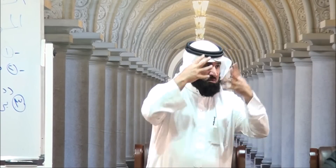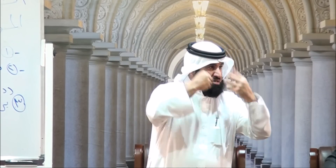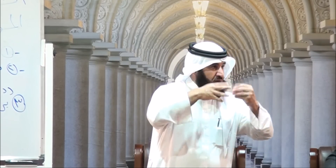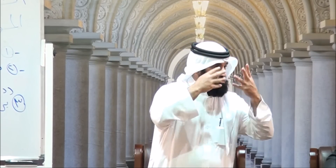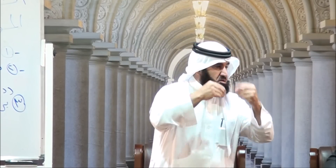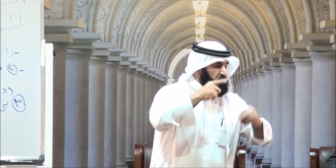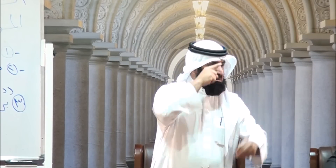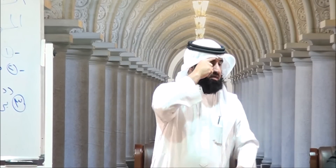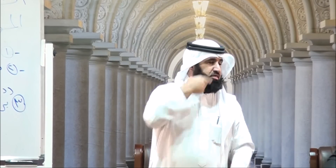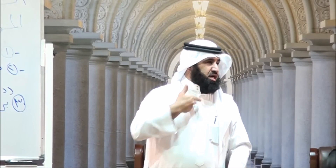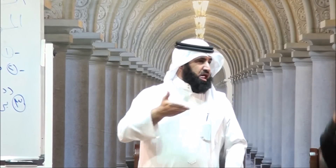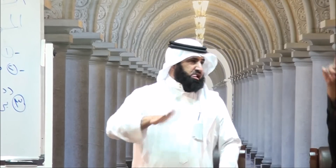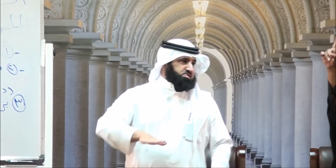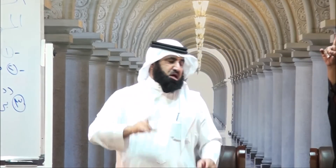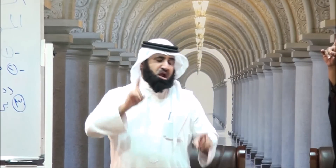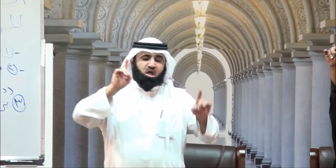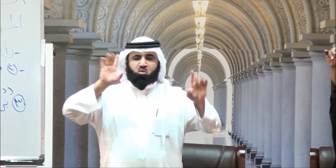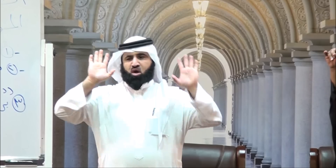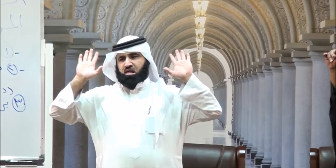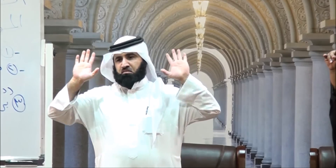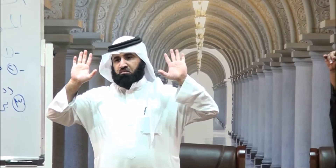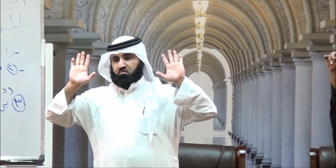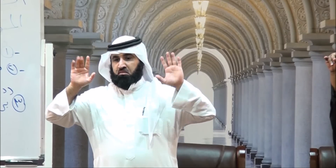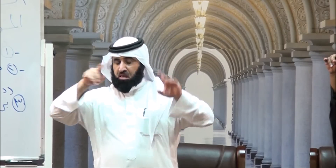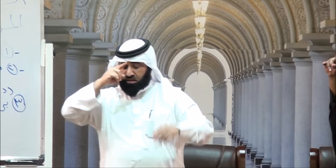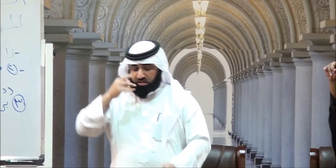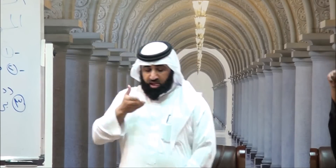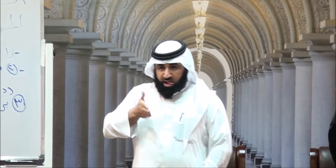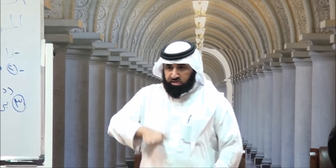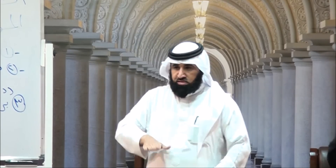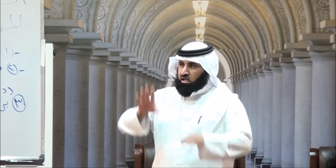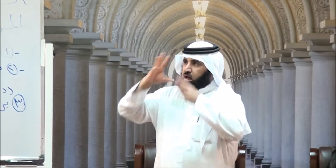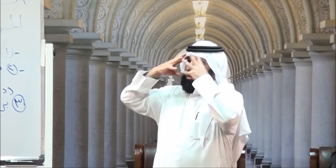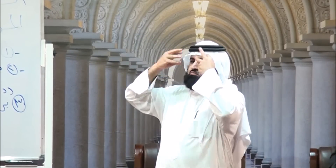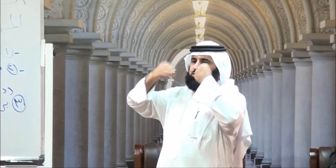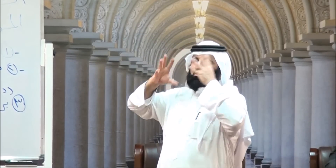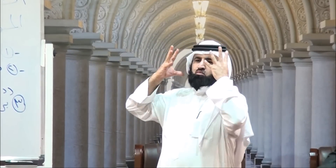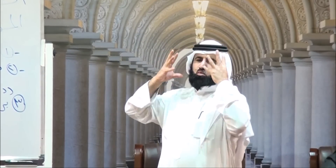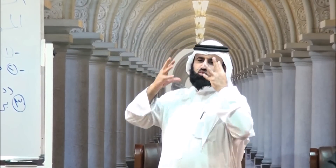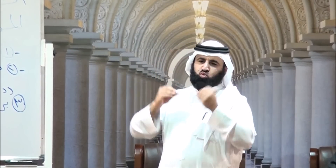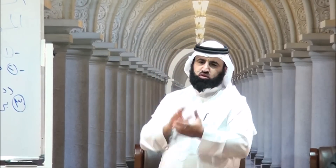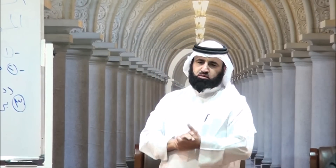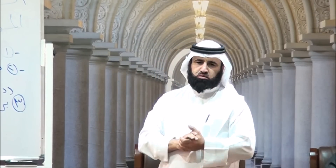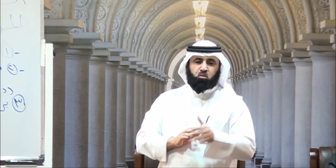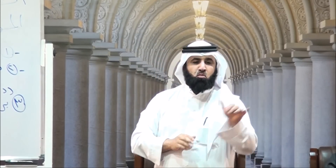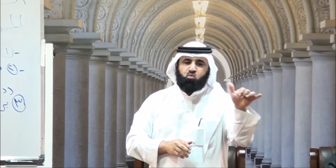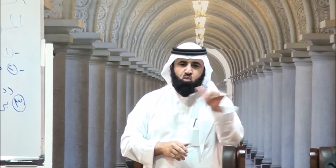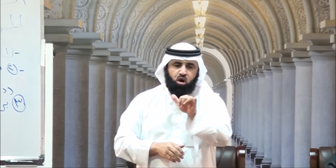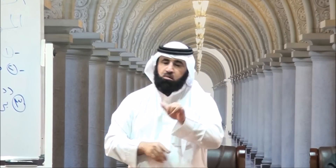نفتح صفحة جديدة مع الله أولا ثم مع والدينا.